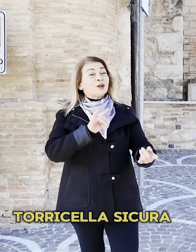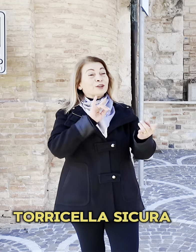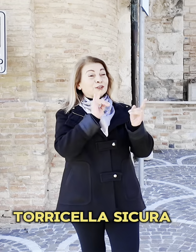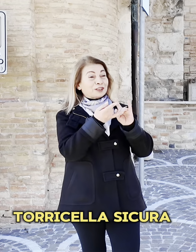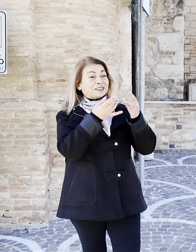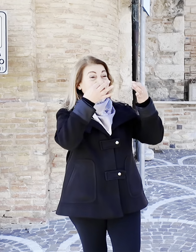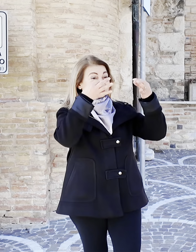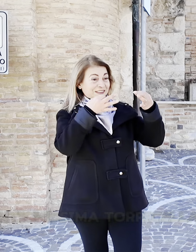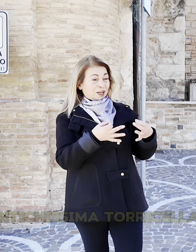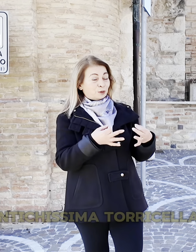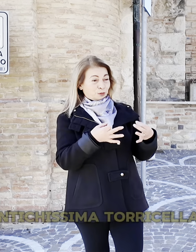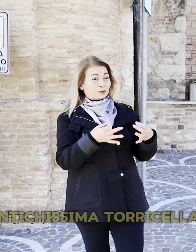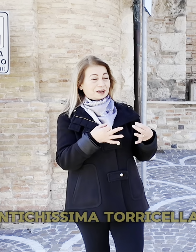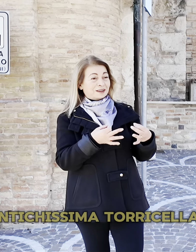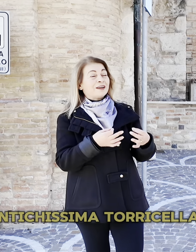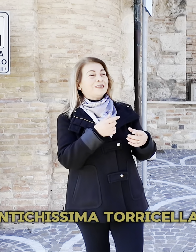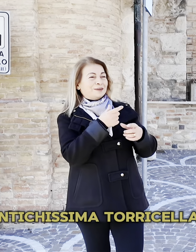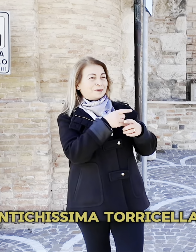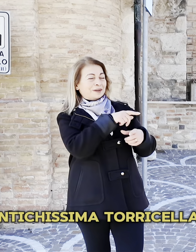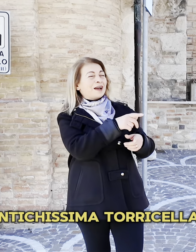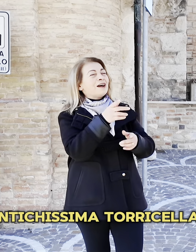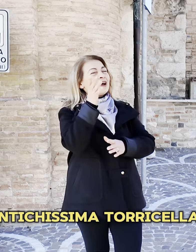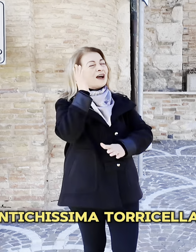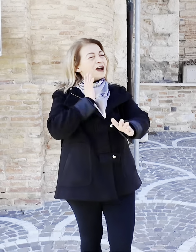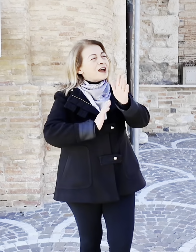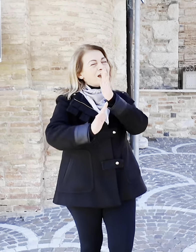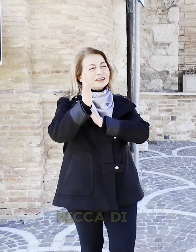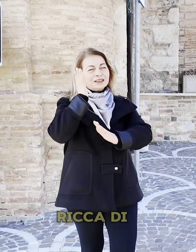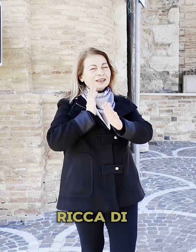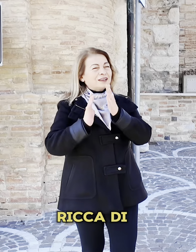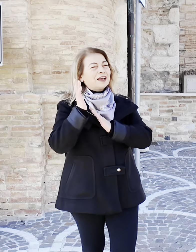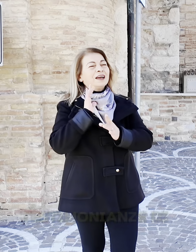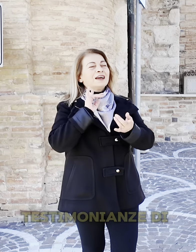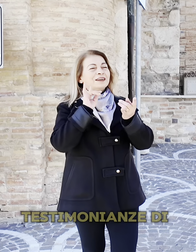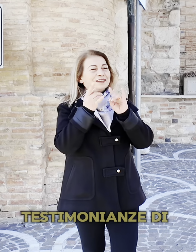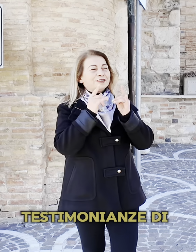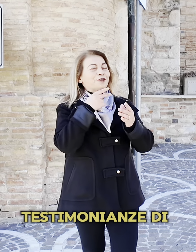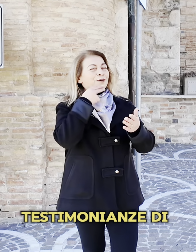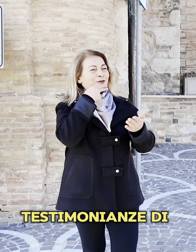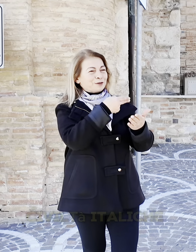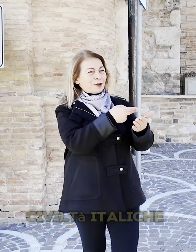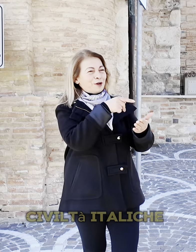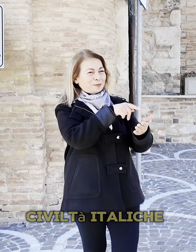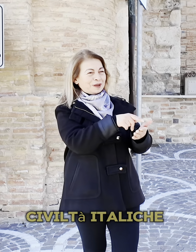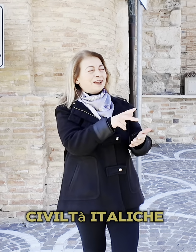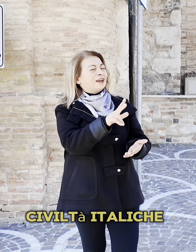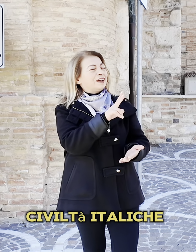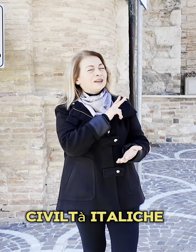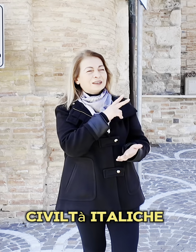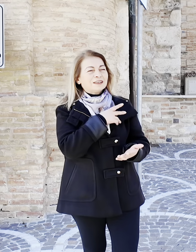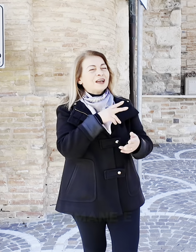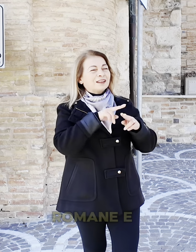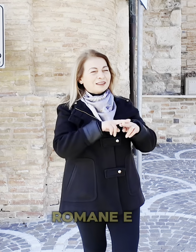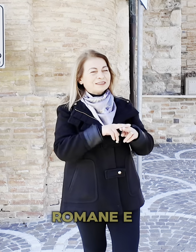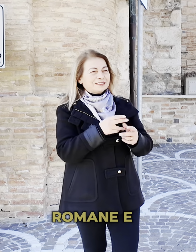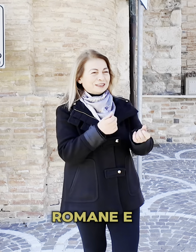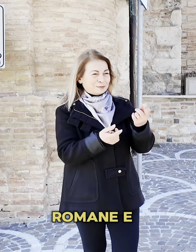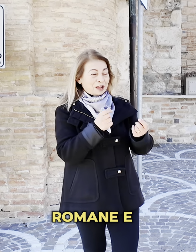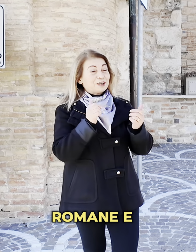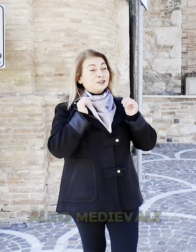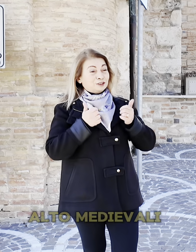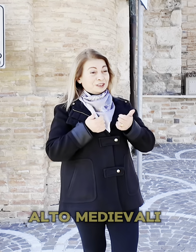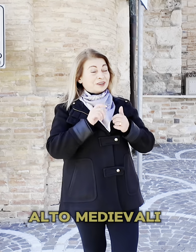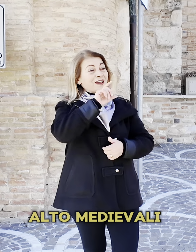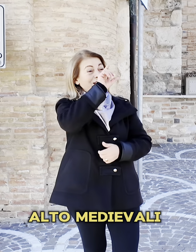Torricella Sicura, l'antichissima Turricellam, ricca di testimonianze di civiltà italiche, romane